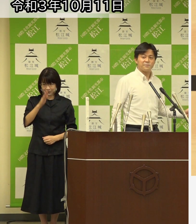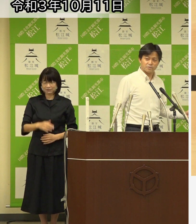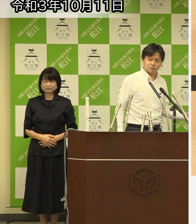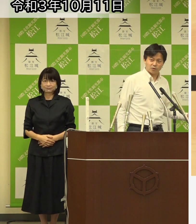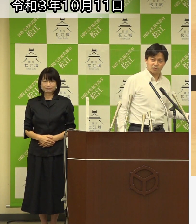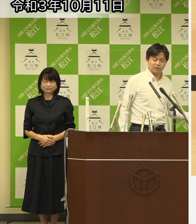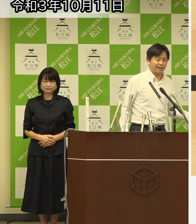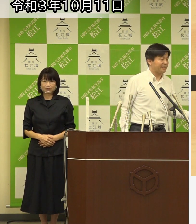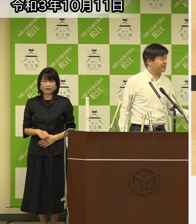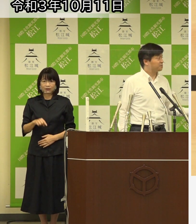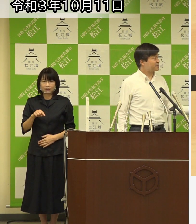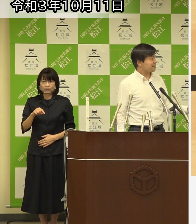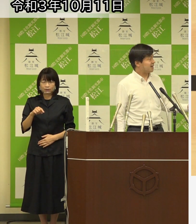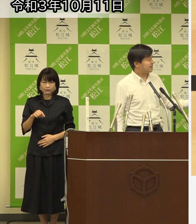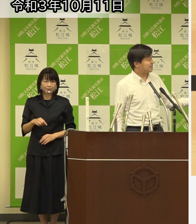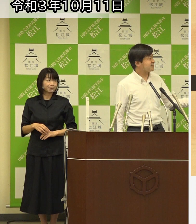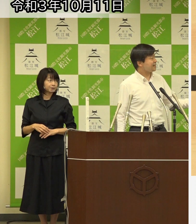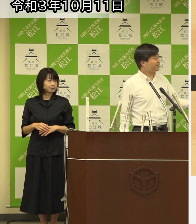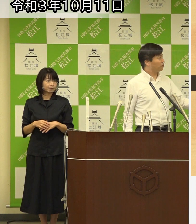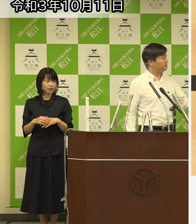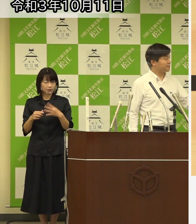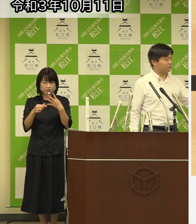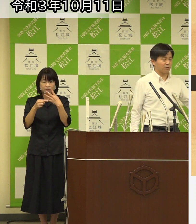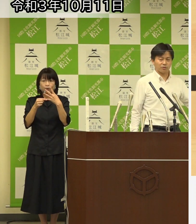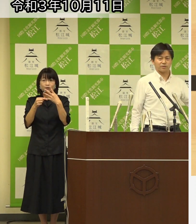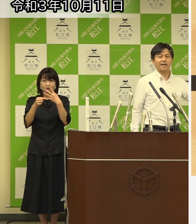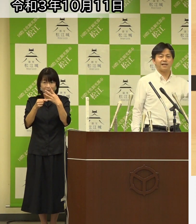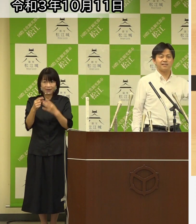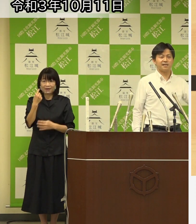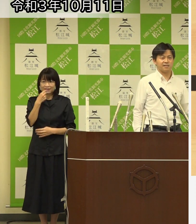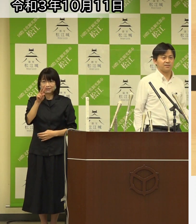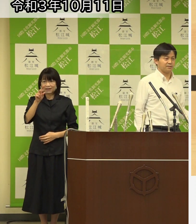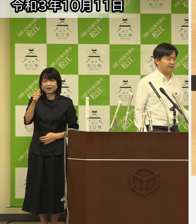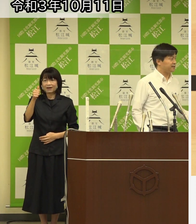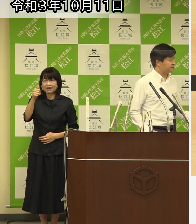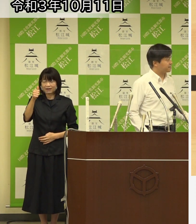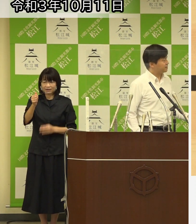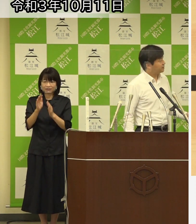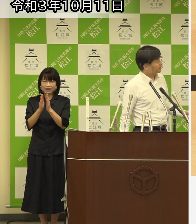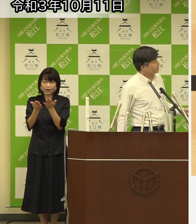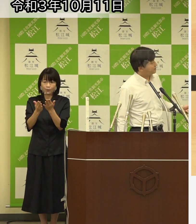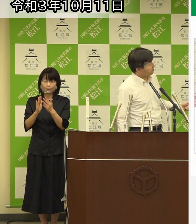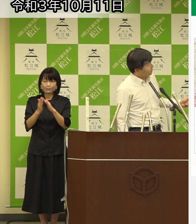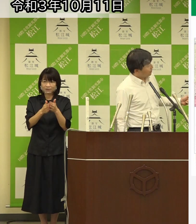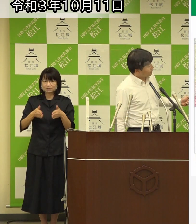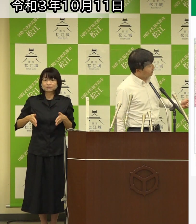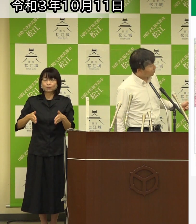今のエリアビジョンと少し関連いたしますが、白方本町通りの社会実験についてです。